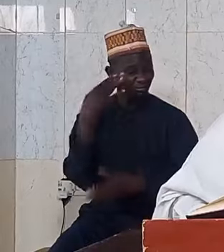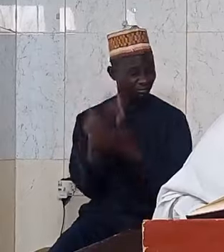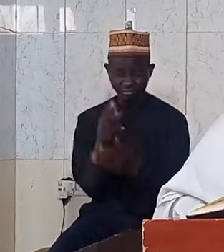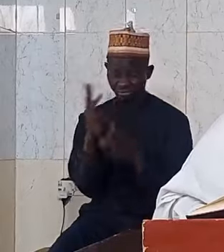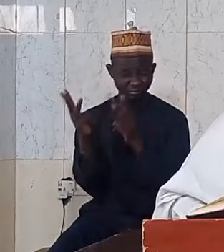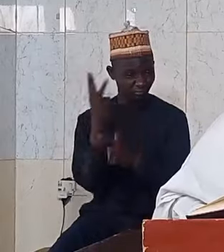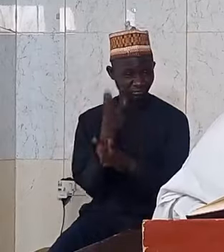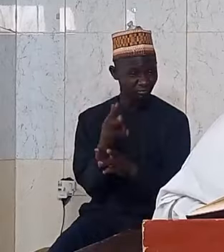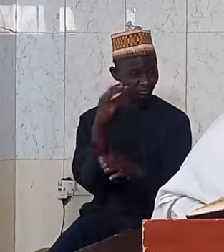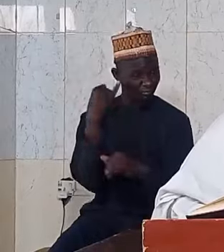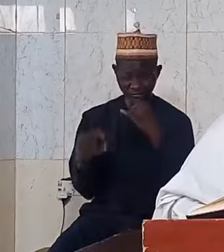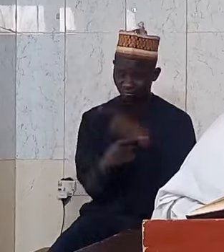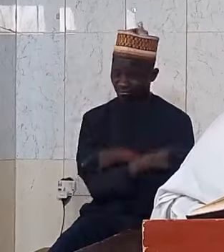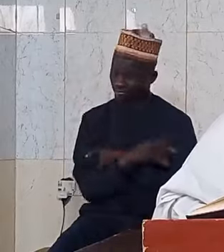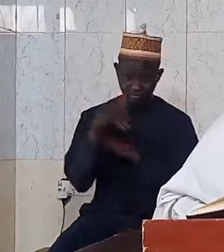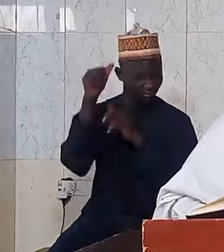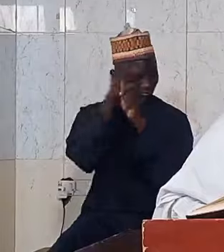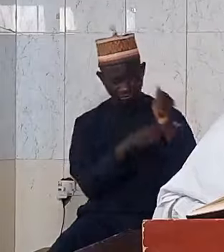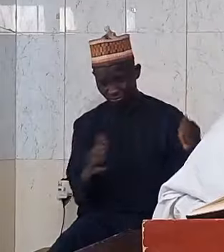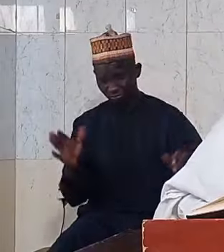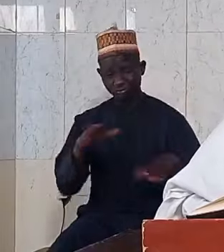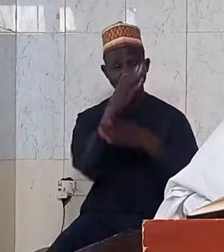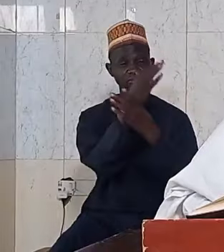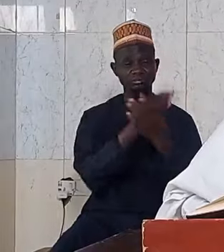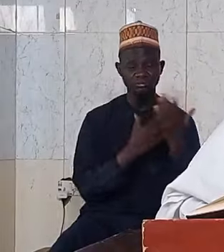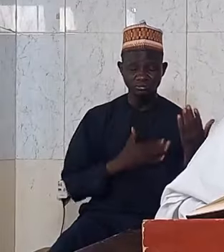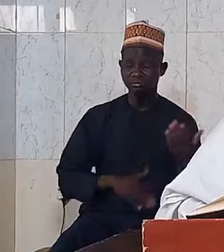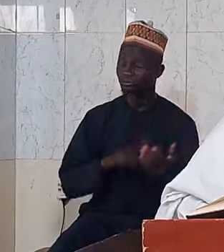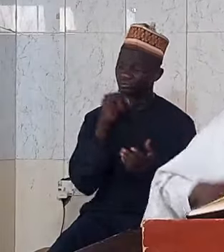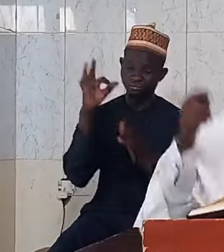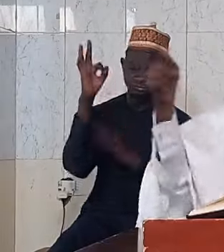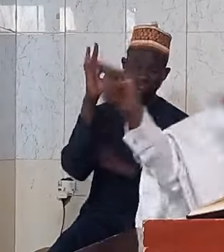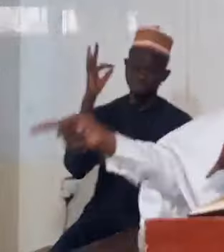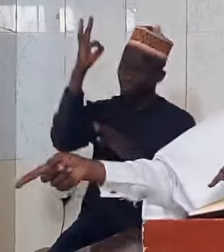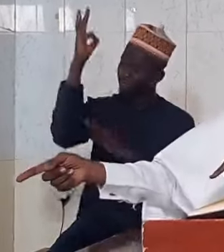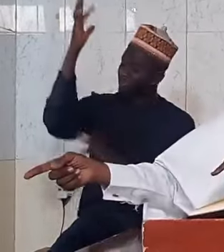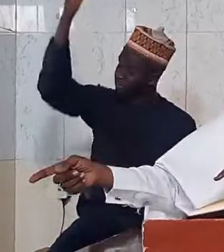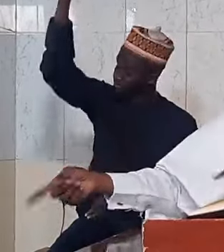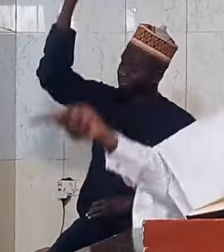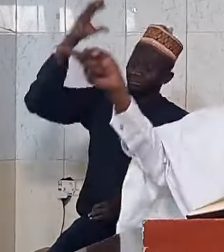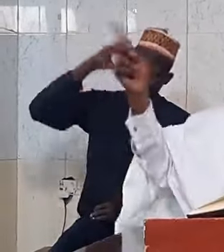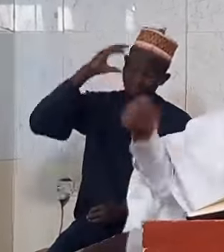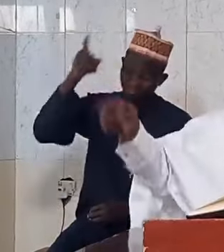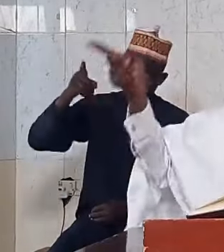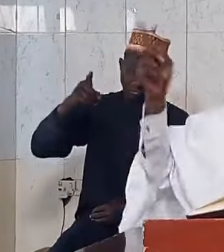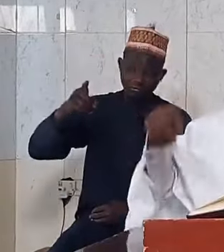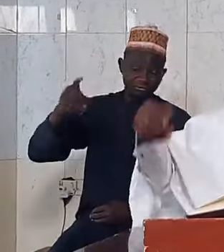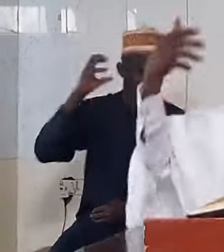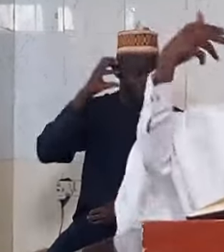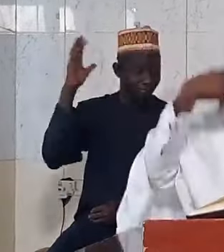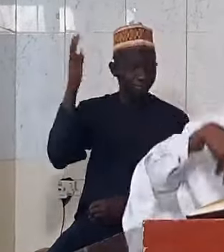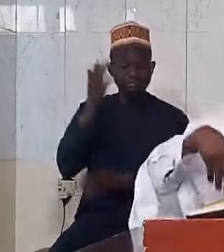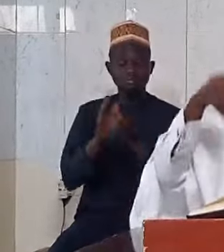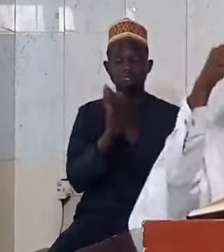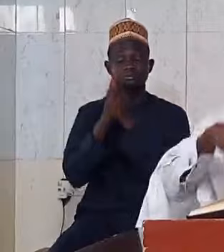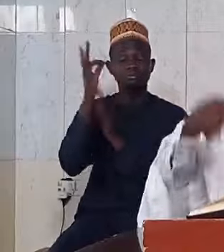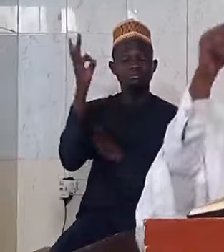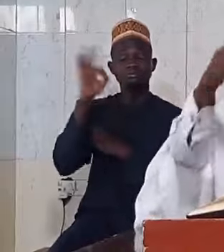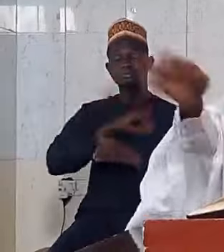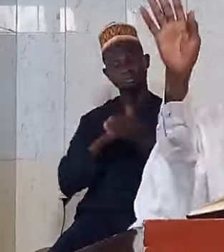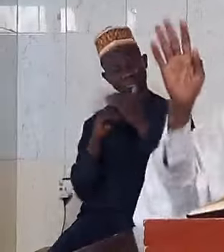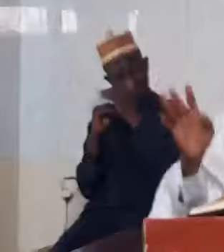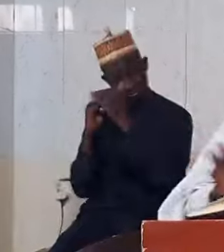arziki da lafiya da komai sai ka je ka bai wani wanda ba Allah ba ga Allah yana ji وإذا سألك عبادي عني